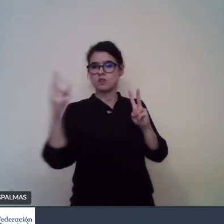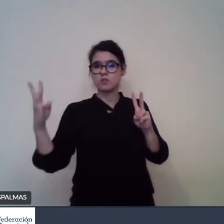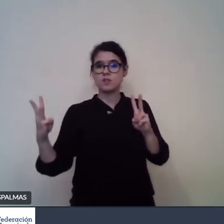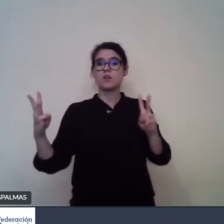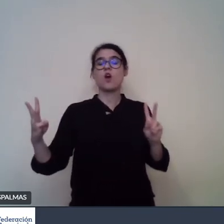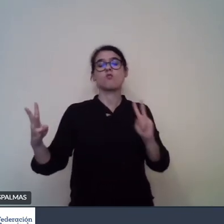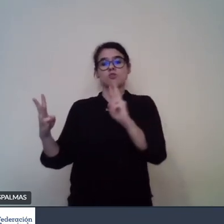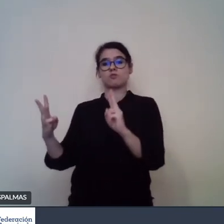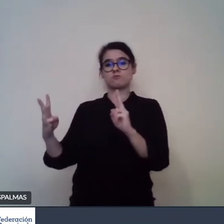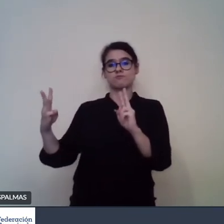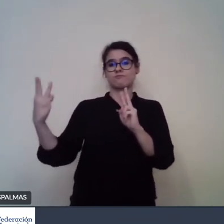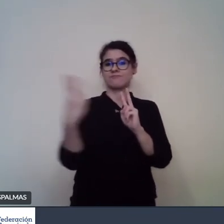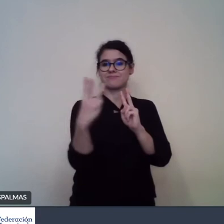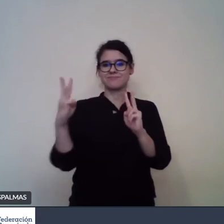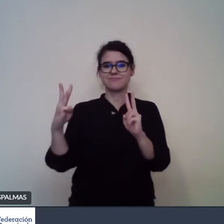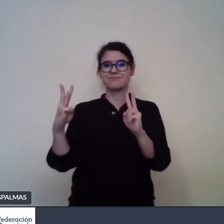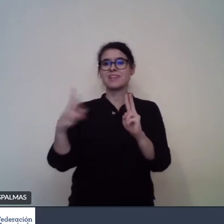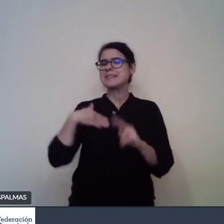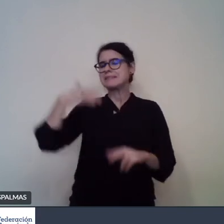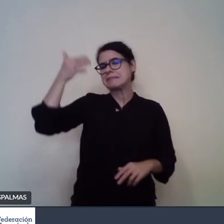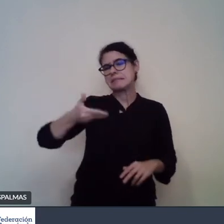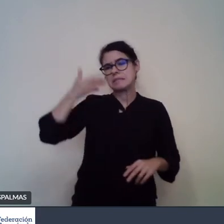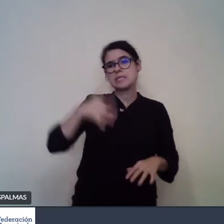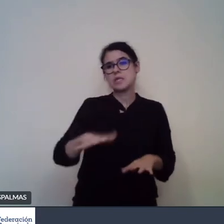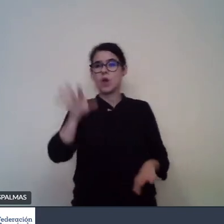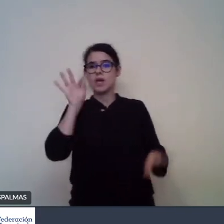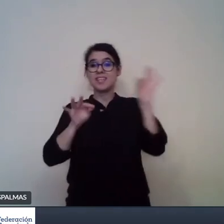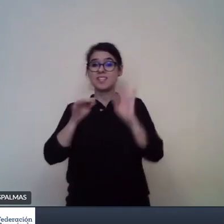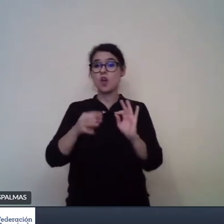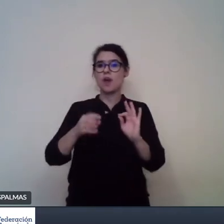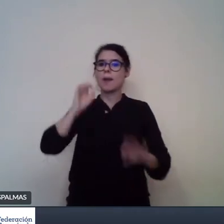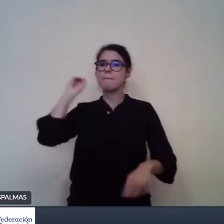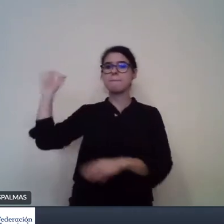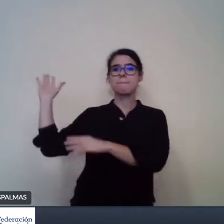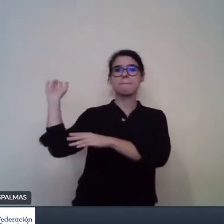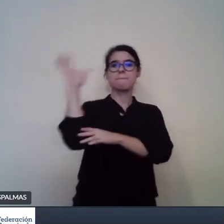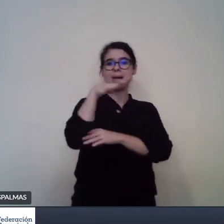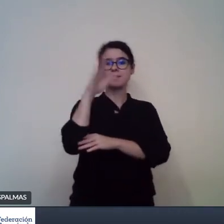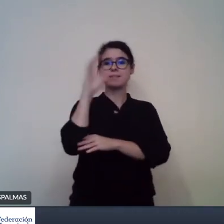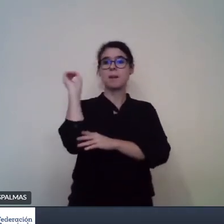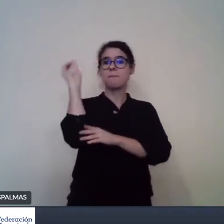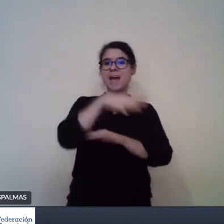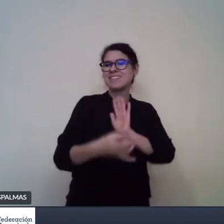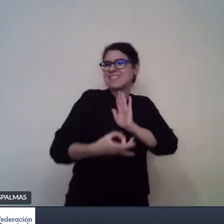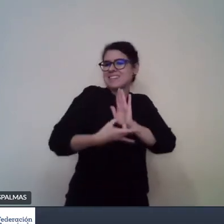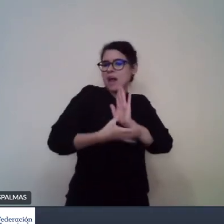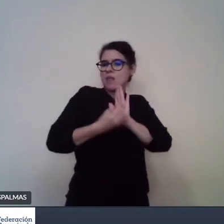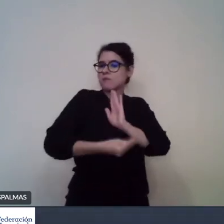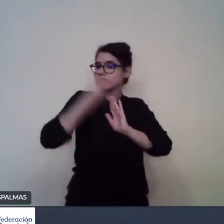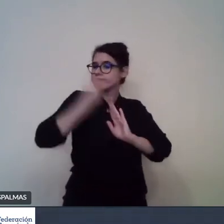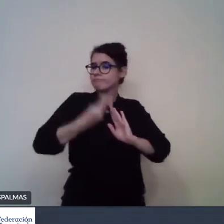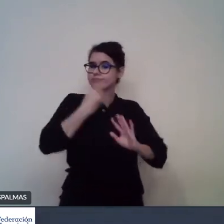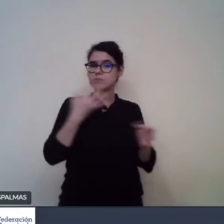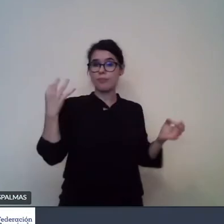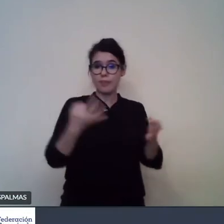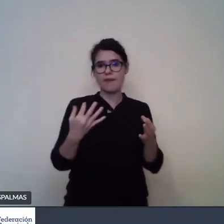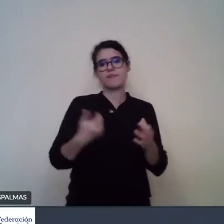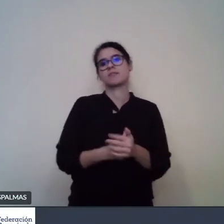Es fundamental que aquí la toma de decisiones y la calidad de pase sea idónea. Eso sería un tiro de tres.